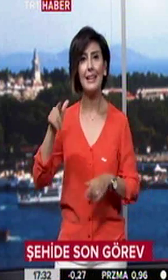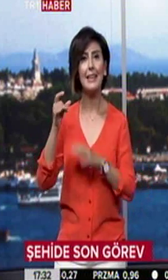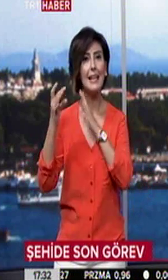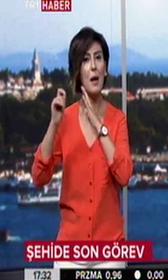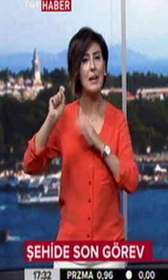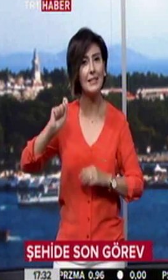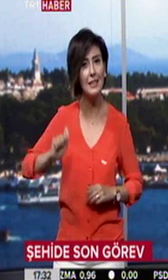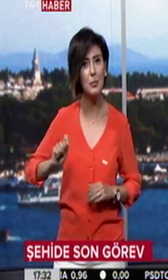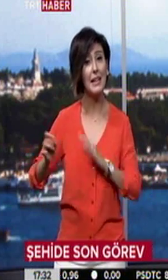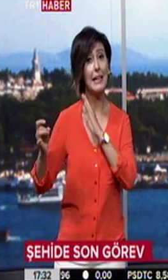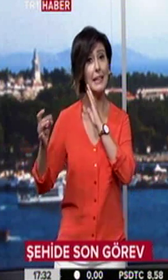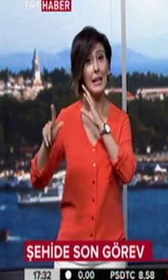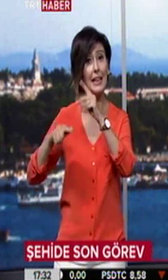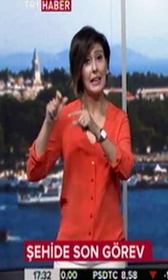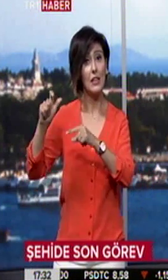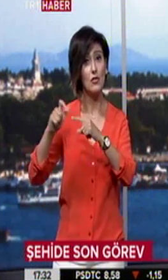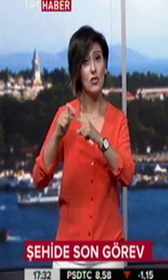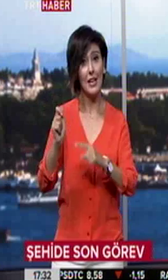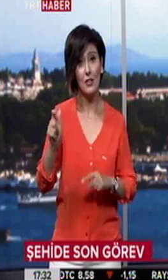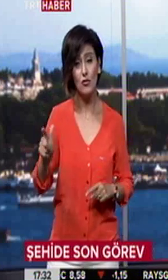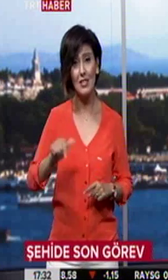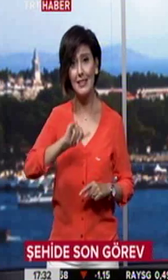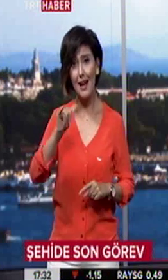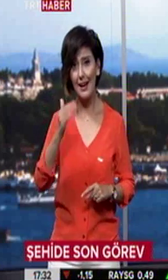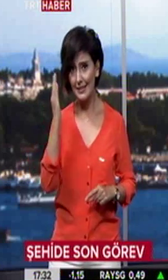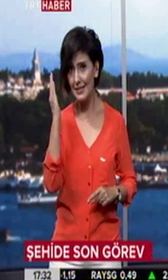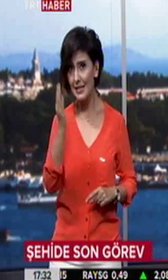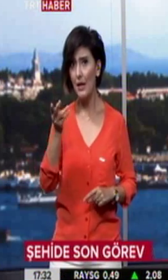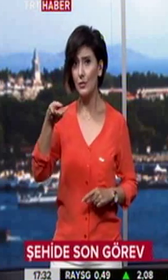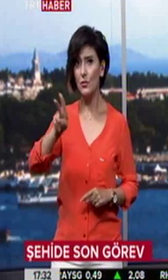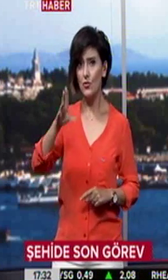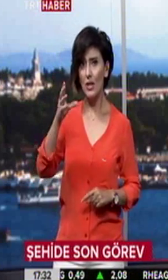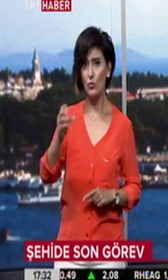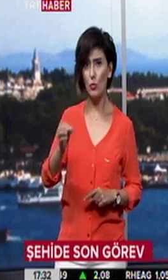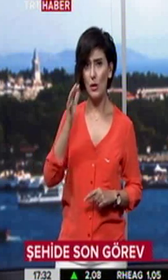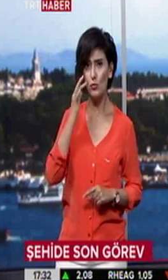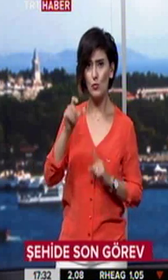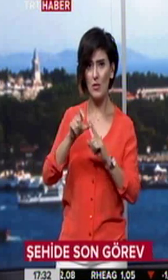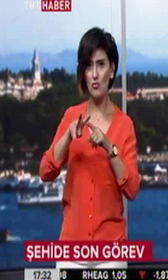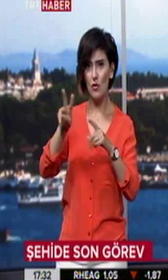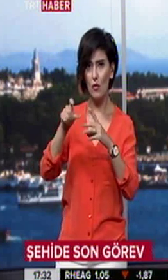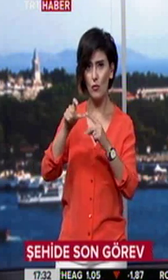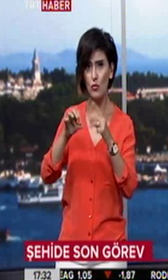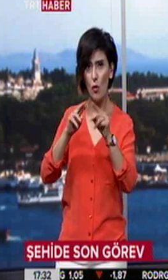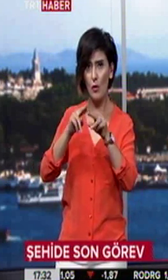düzenlendi. Diyarbakır'ın Lice ilçesindeki hain saldırıda şehit olan uzman çavuş Ökkeş